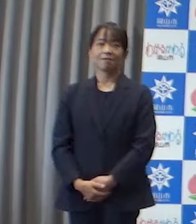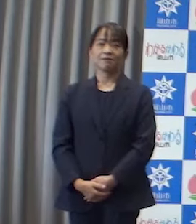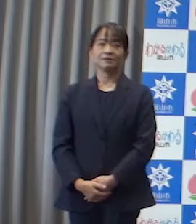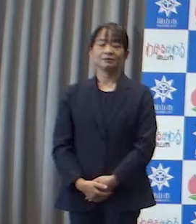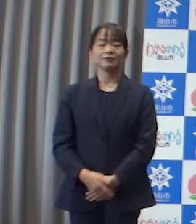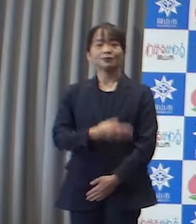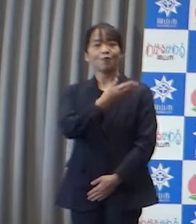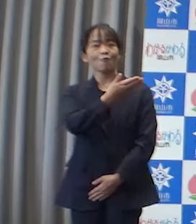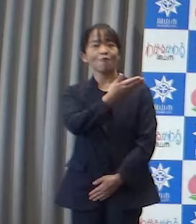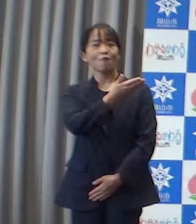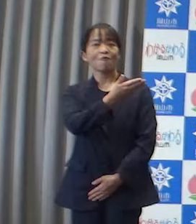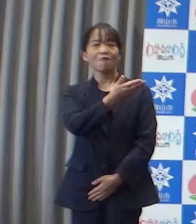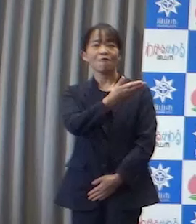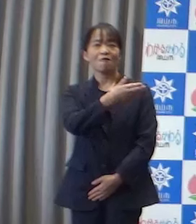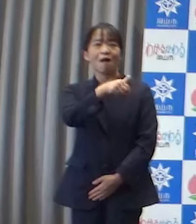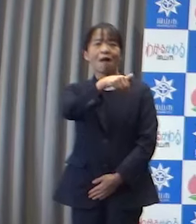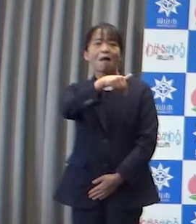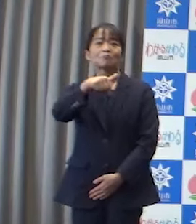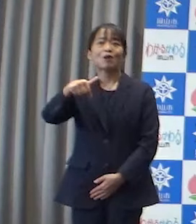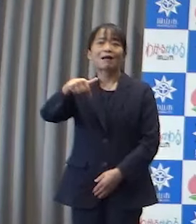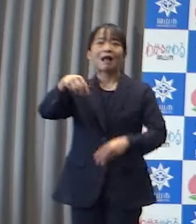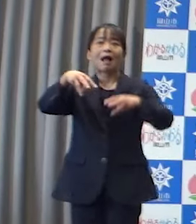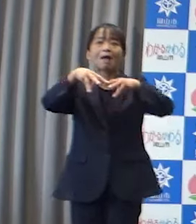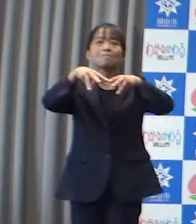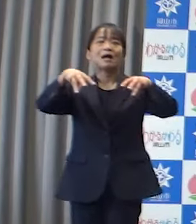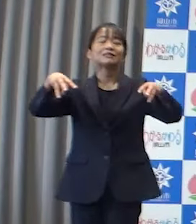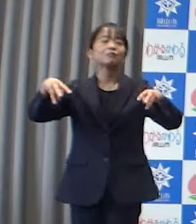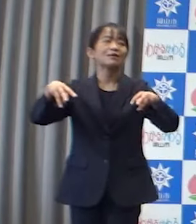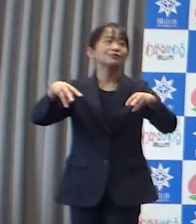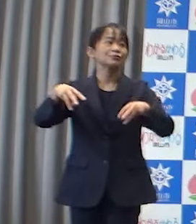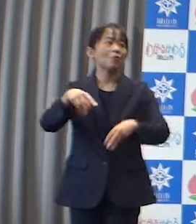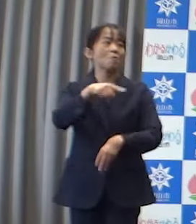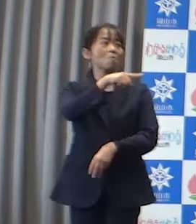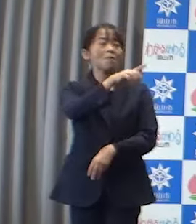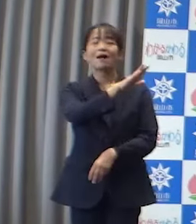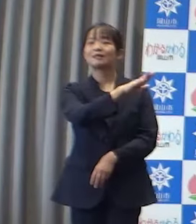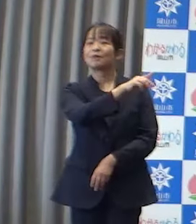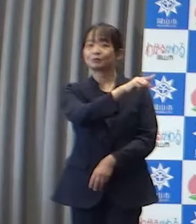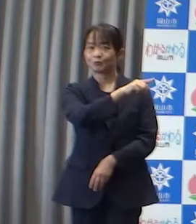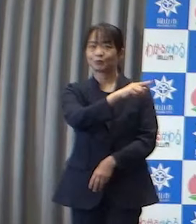ここにはブラガマニフェストありますけ